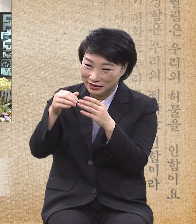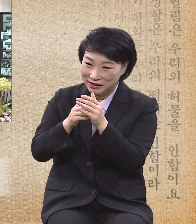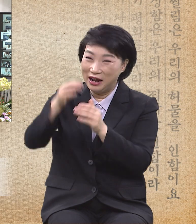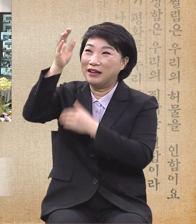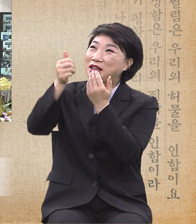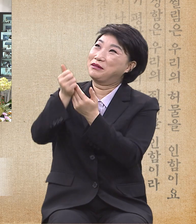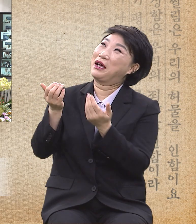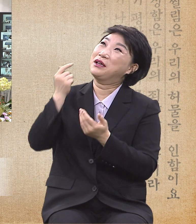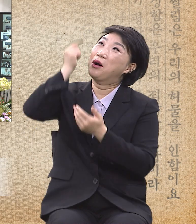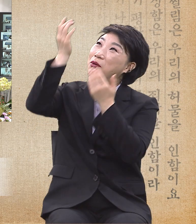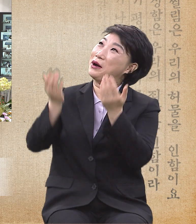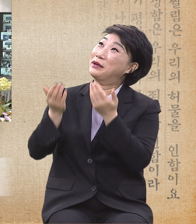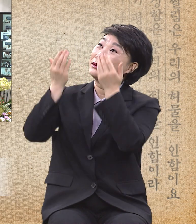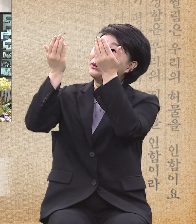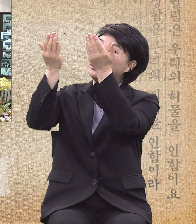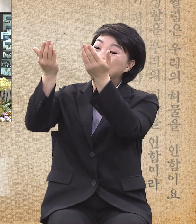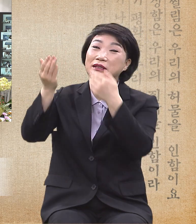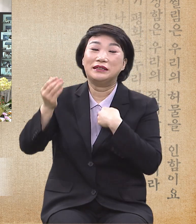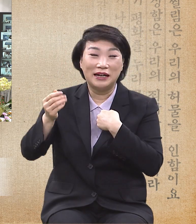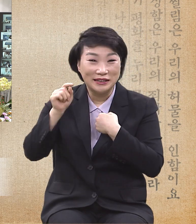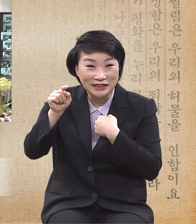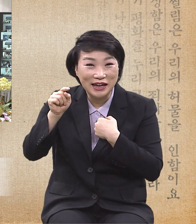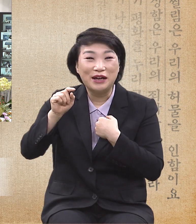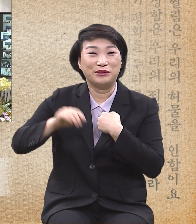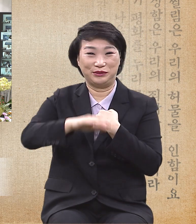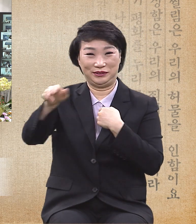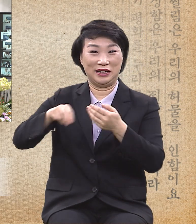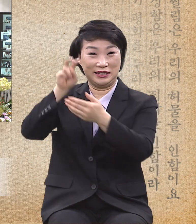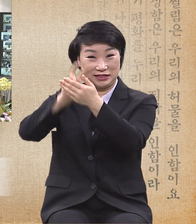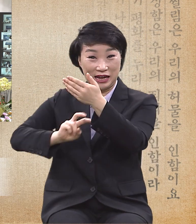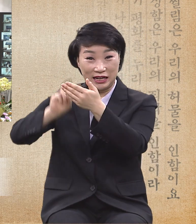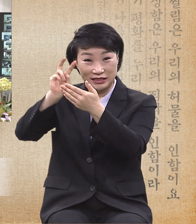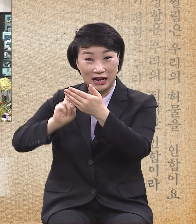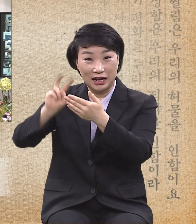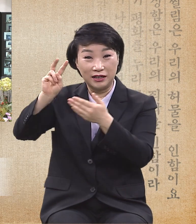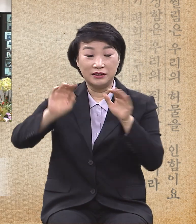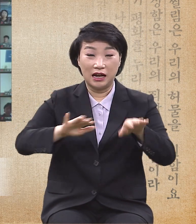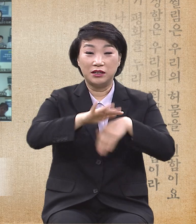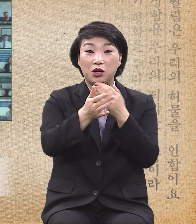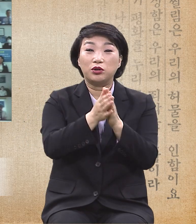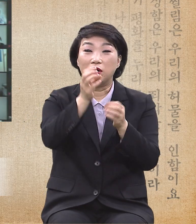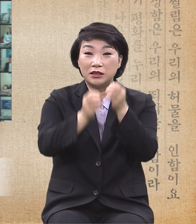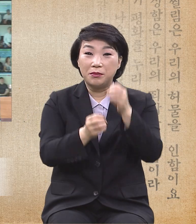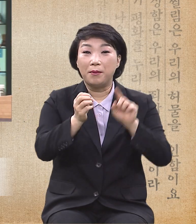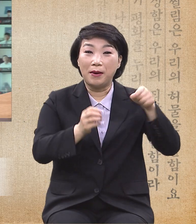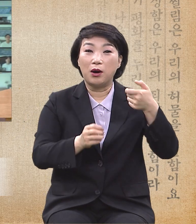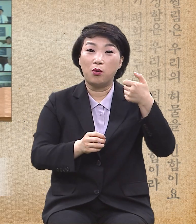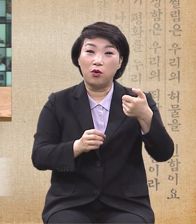하나님께 영광을 돌리는 것이 찬양입니다. 그래서 시편 150편에